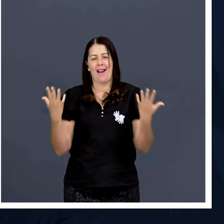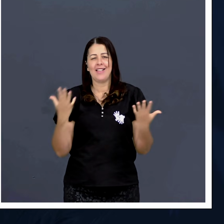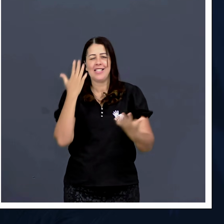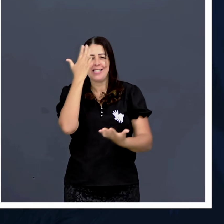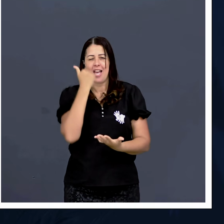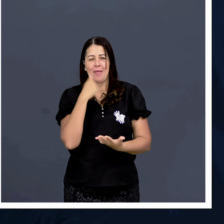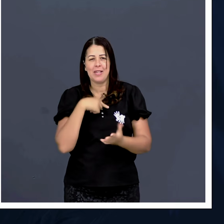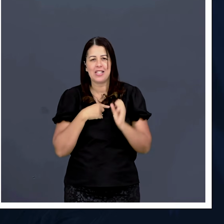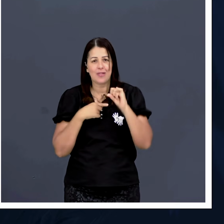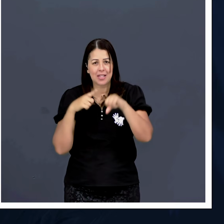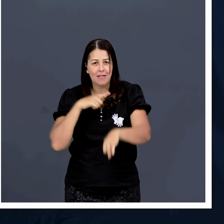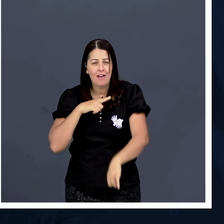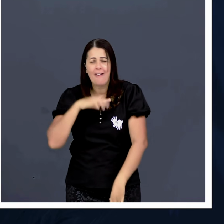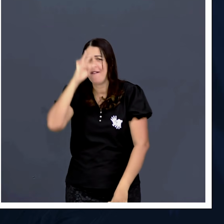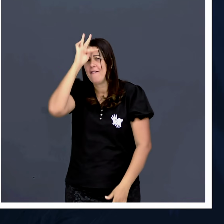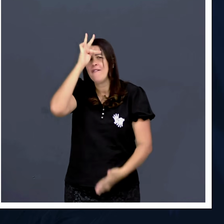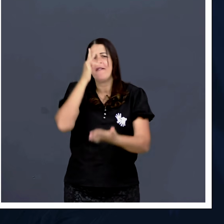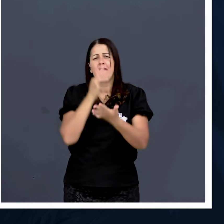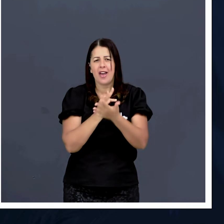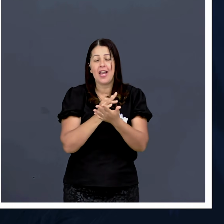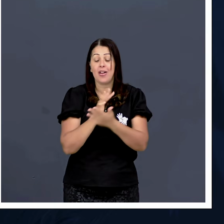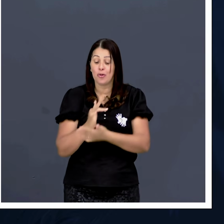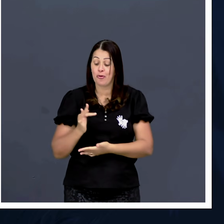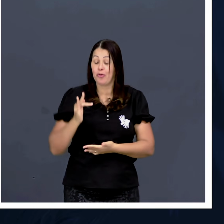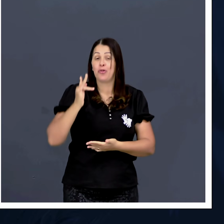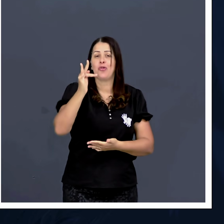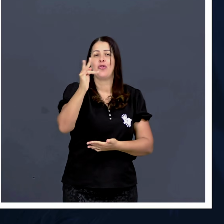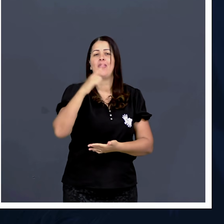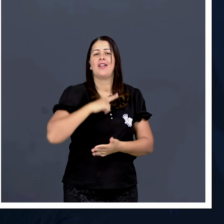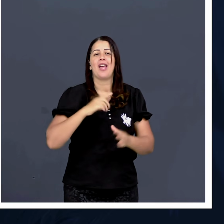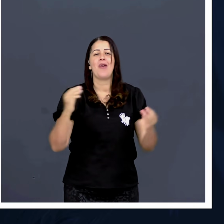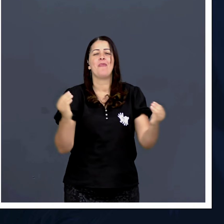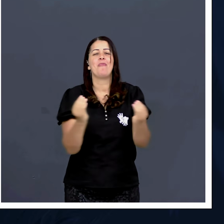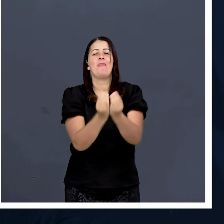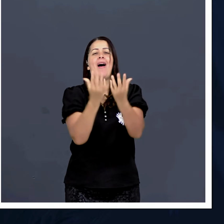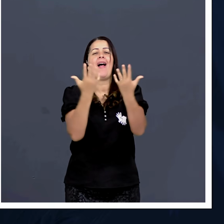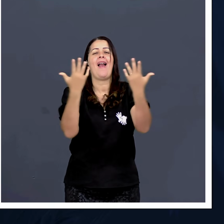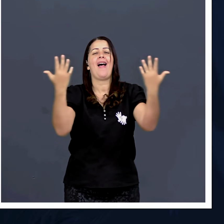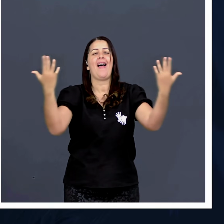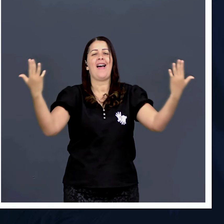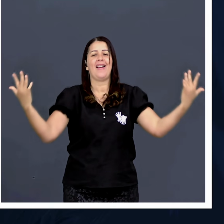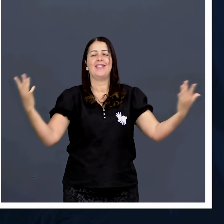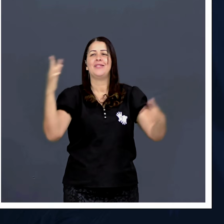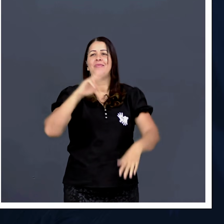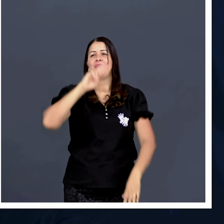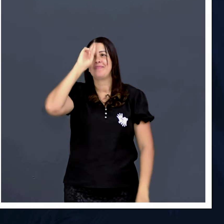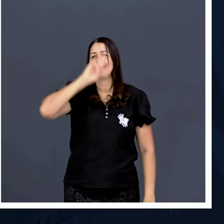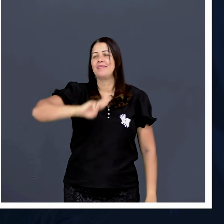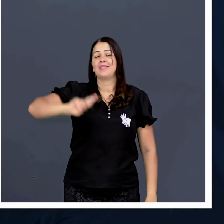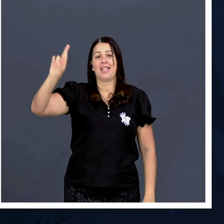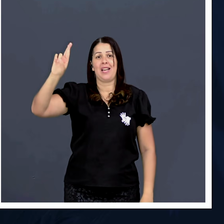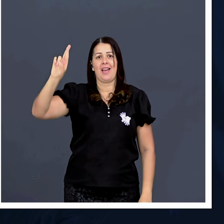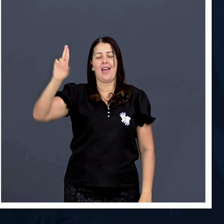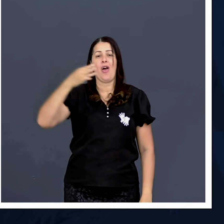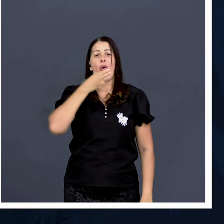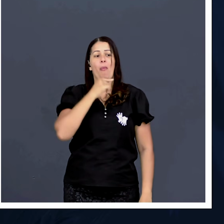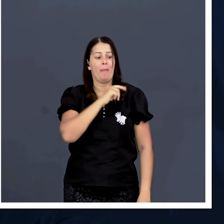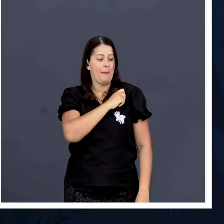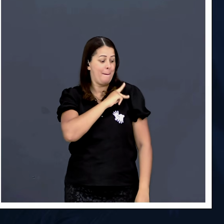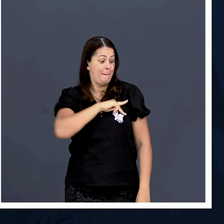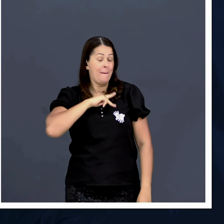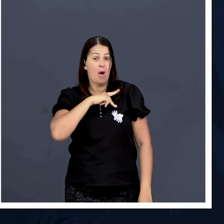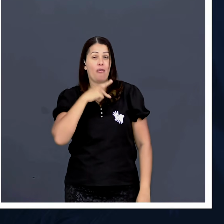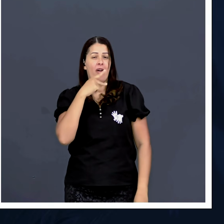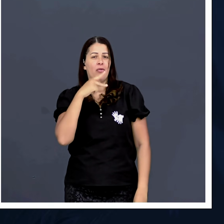disso, quem semeia com fé, colherá milagres. Milagre do Senhor. Amém? E Paulo, através da sua carta, ele